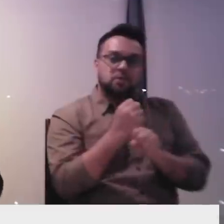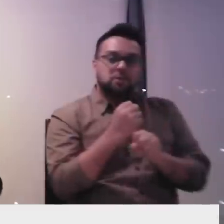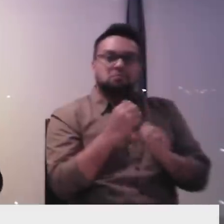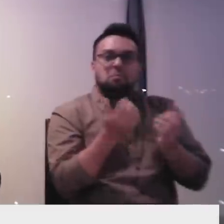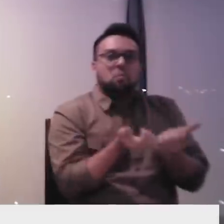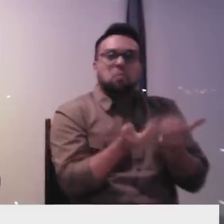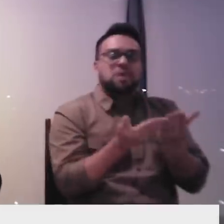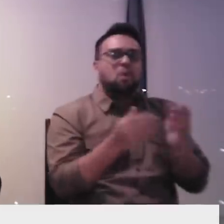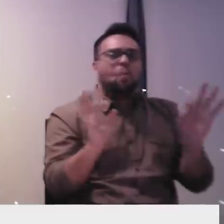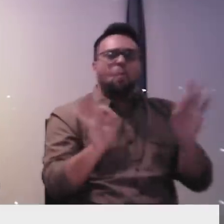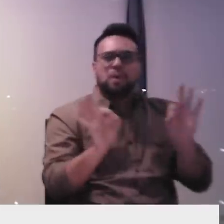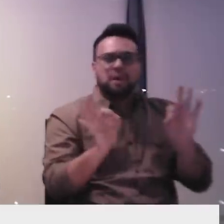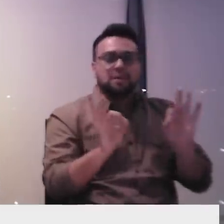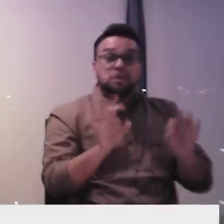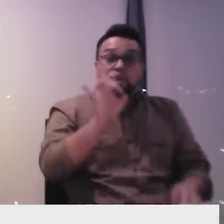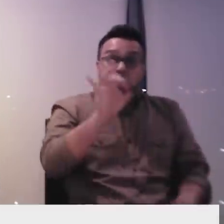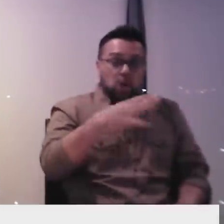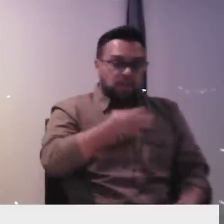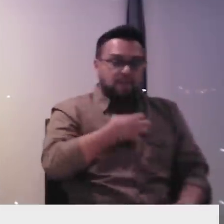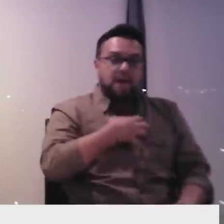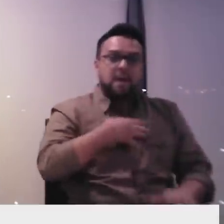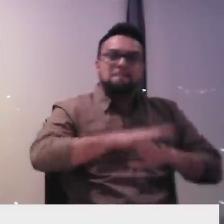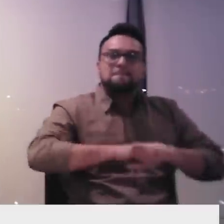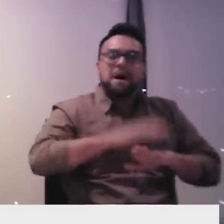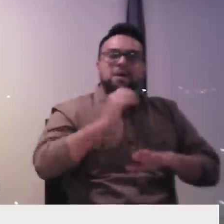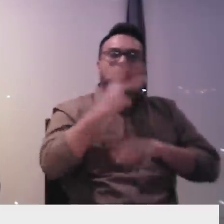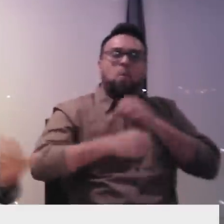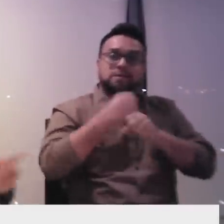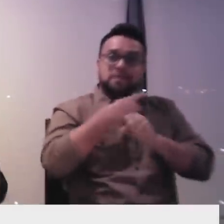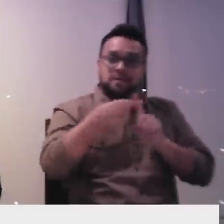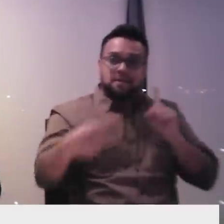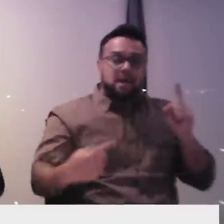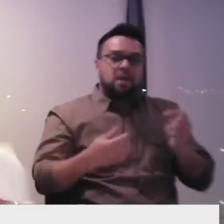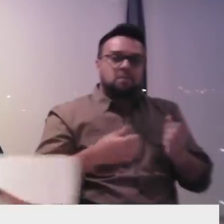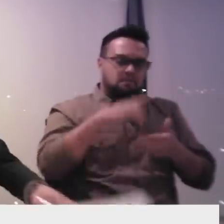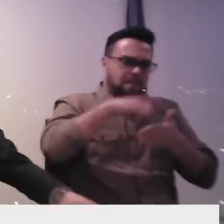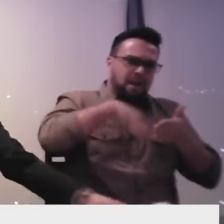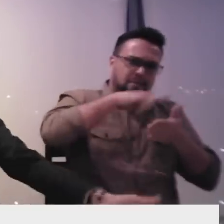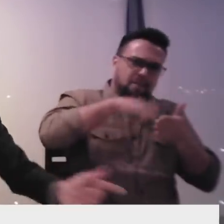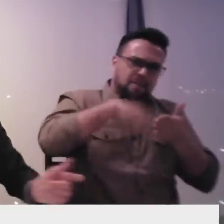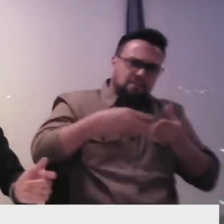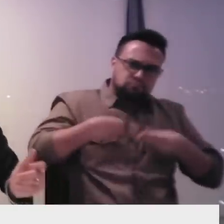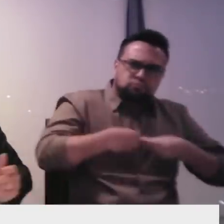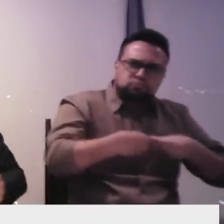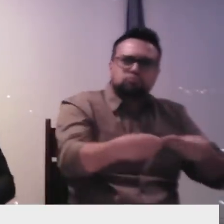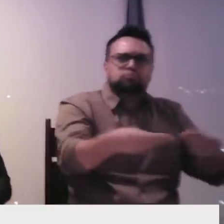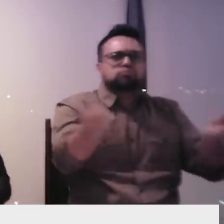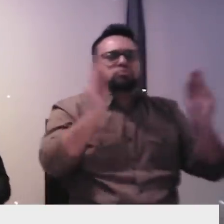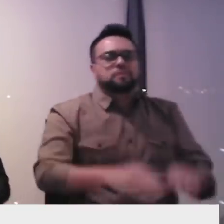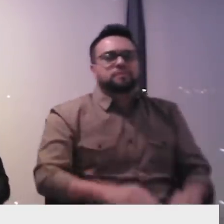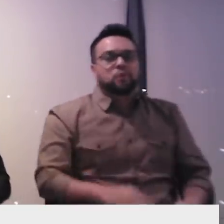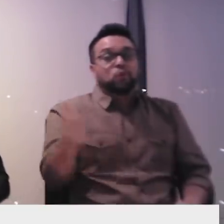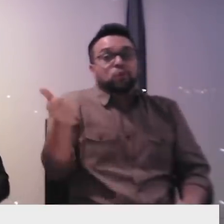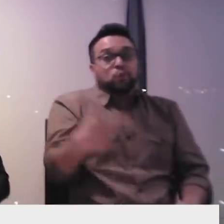nada. Então, só na Bahia entregamos mais títulos em 2 anos e meio do que eles em 22